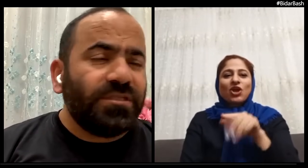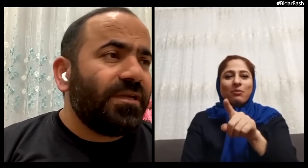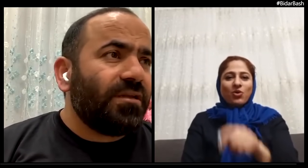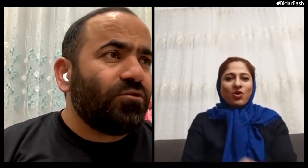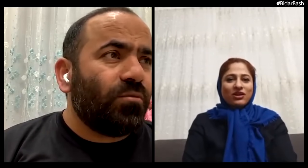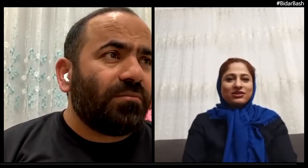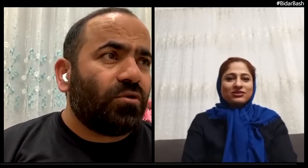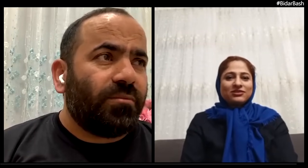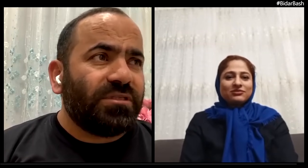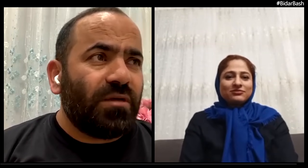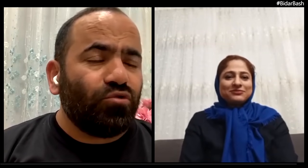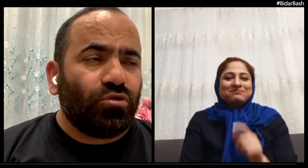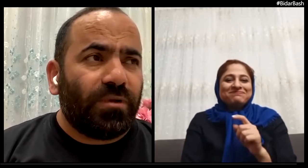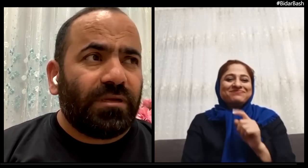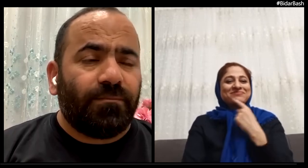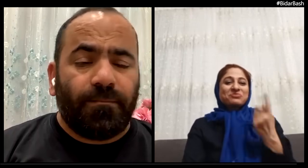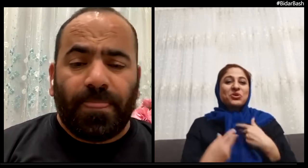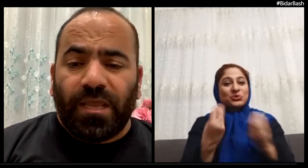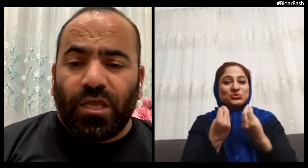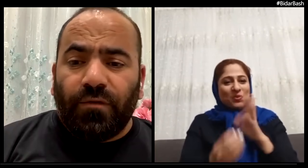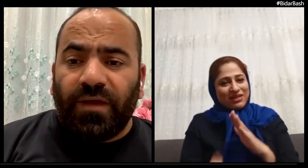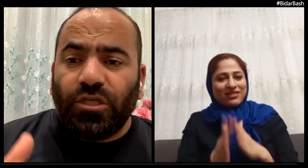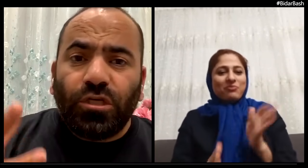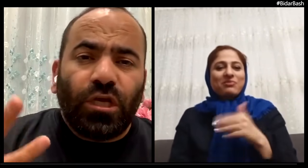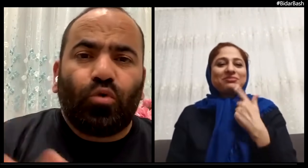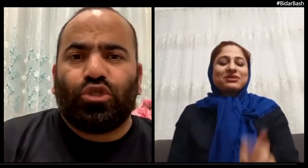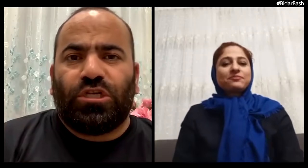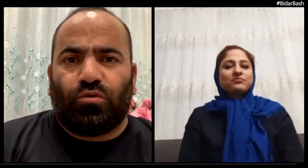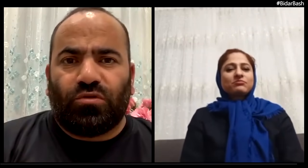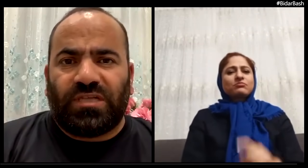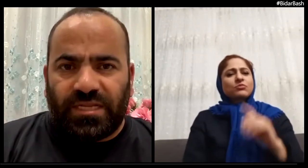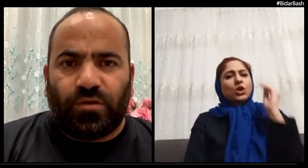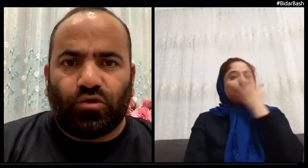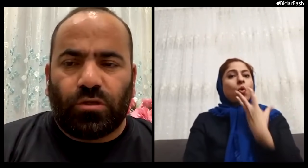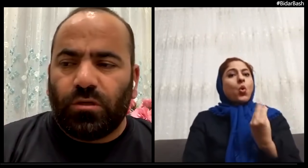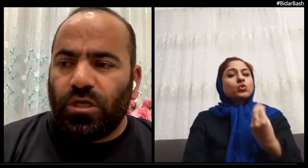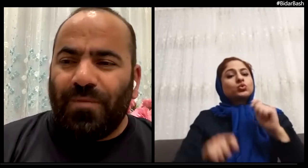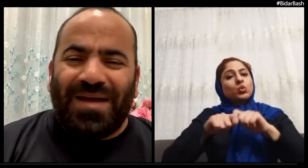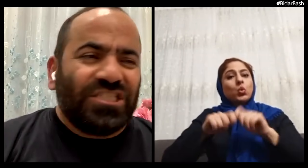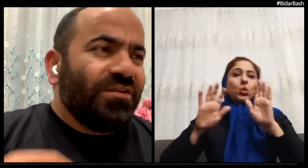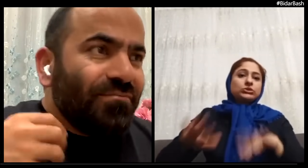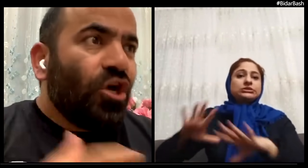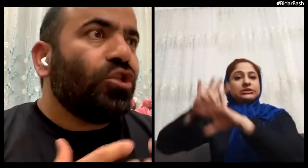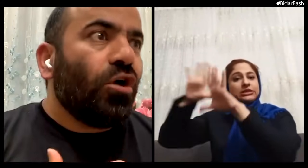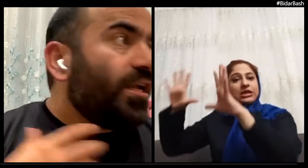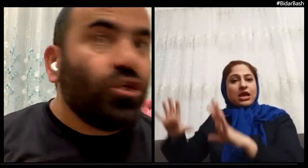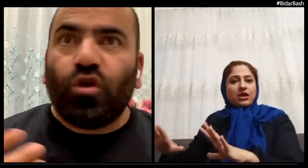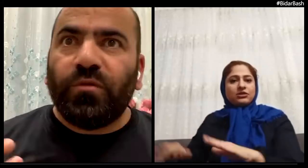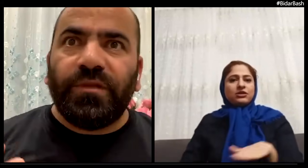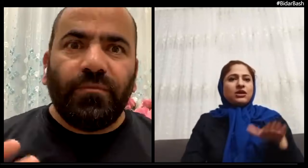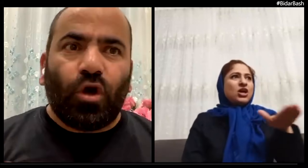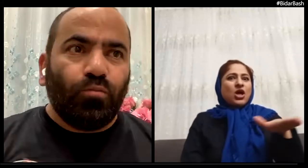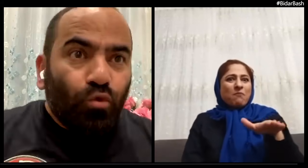خب بذار من دارم صحبت میکنم، بذار تموش صحبتم. و یه جای خیلی خوشگلی درست کردن اونجا. بچه میاد داخل